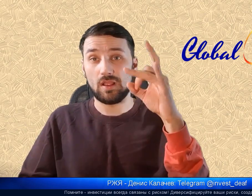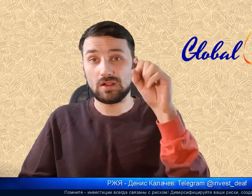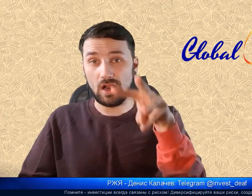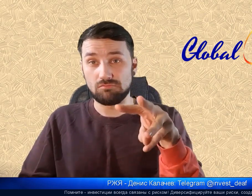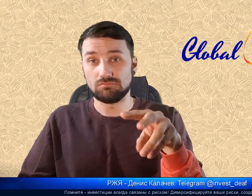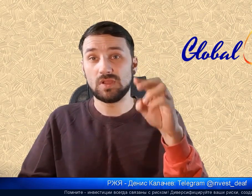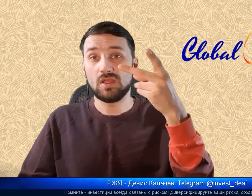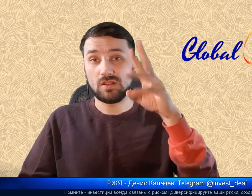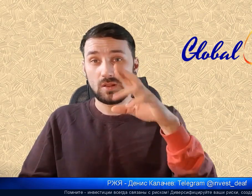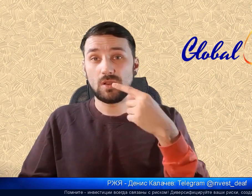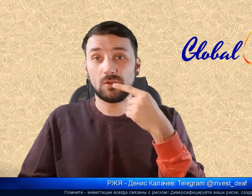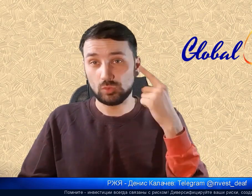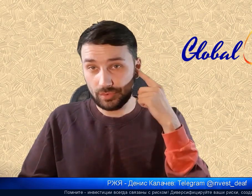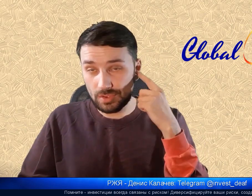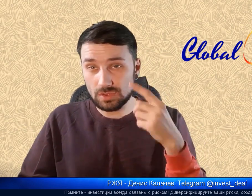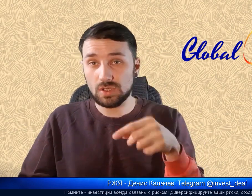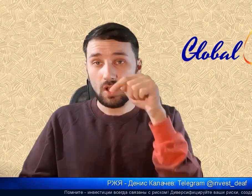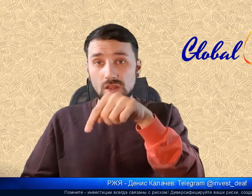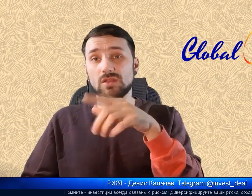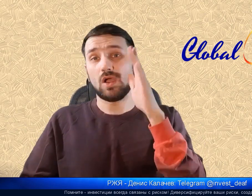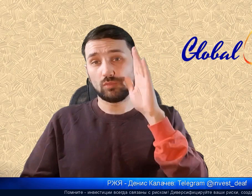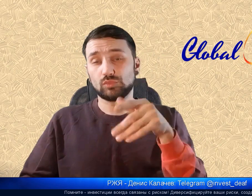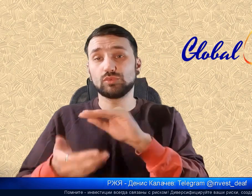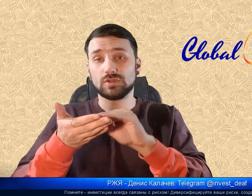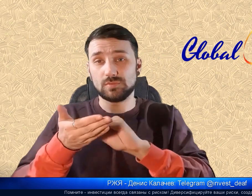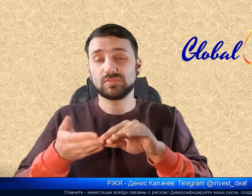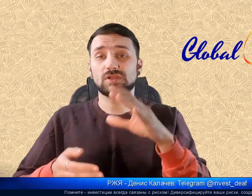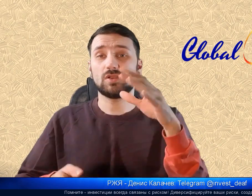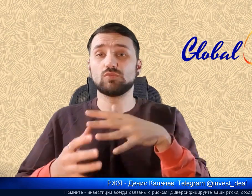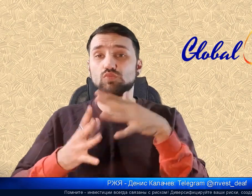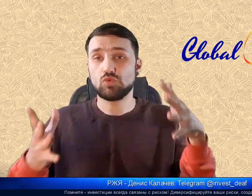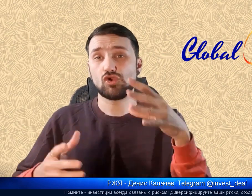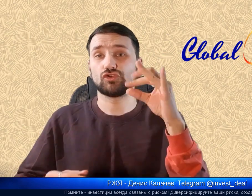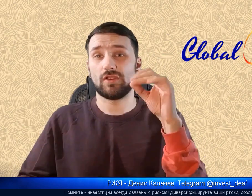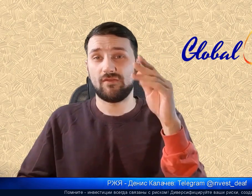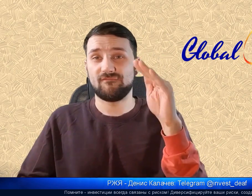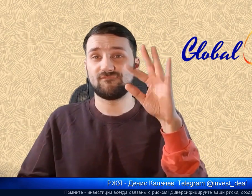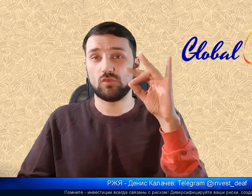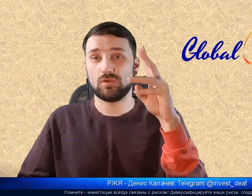я дам ссылку на Zoom-трансляцию. Жду вас. Всем пока.